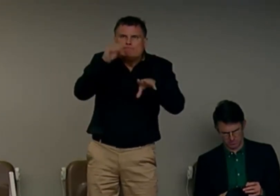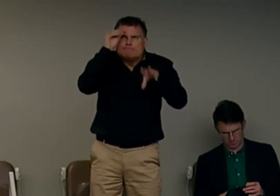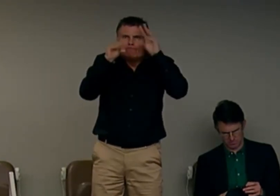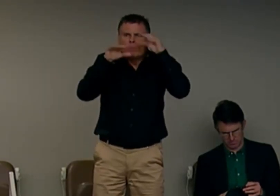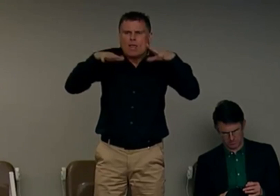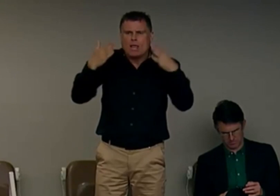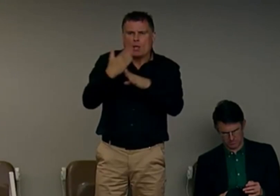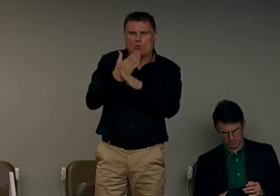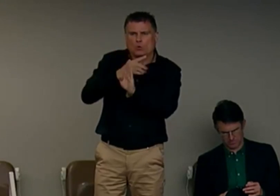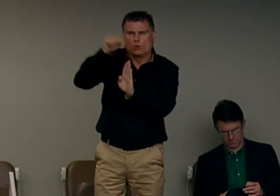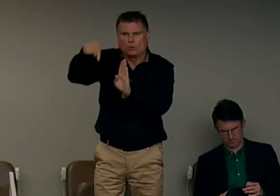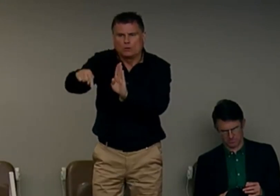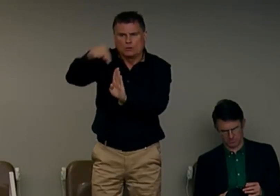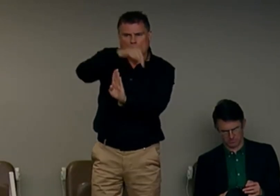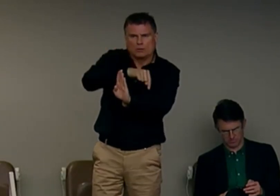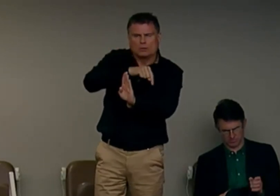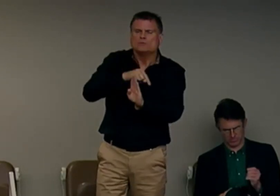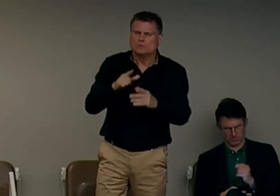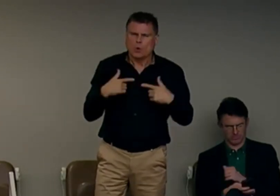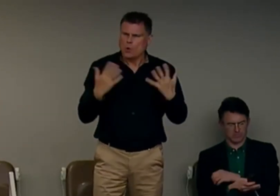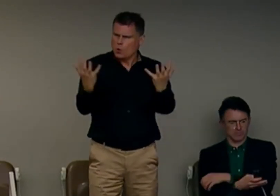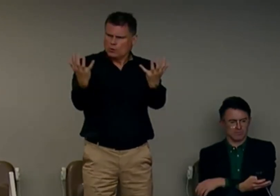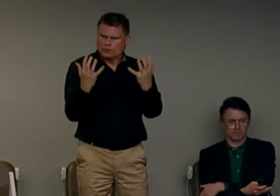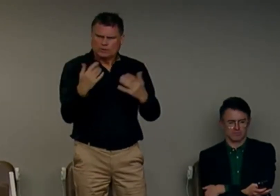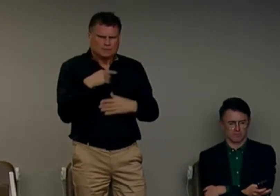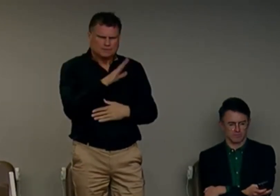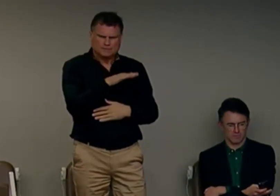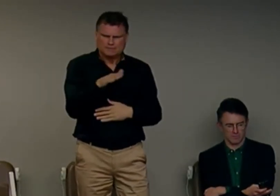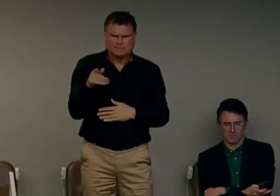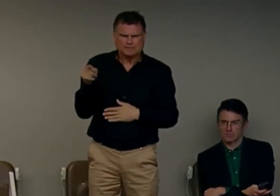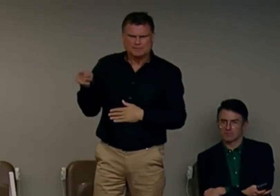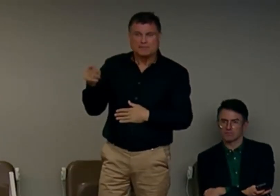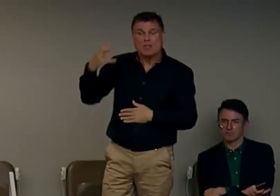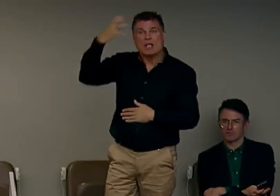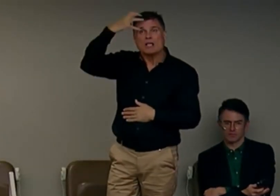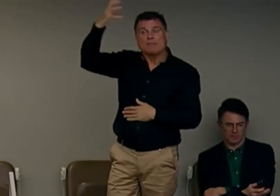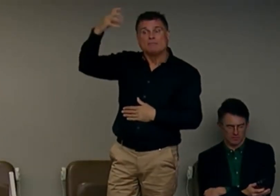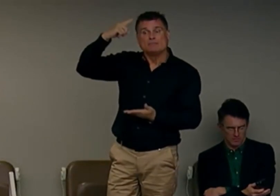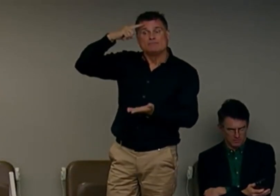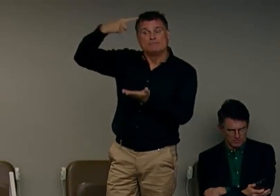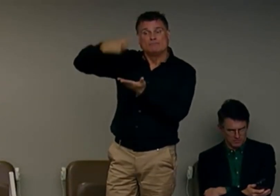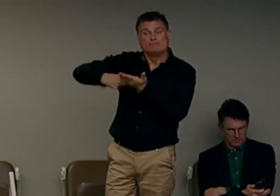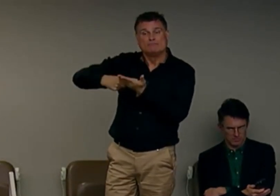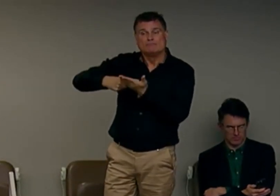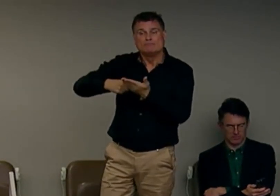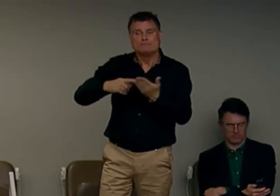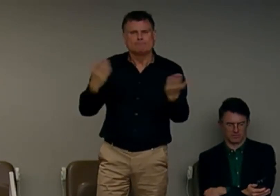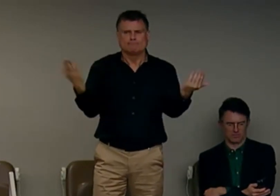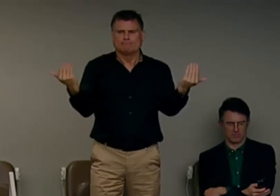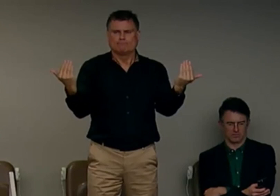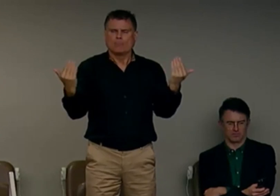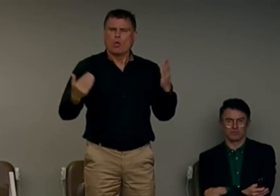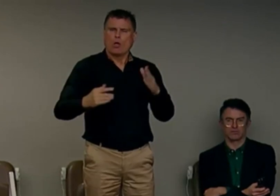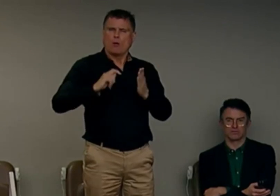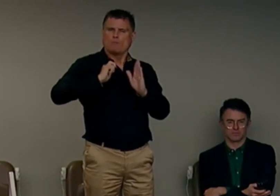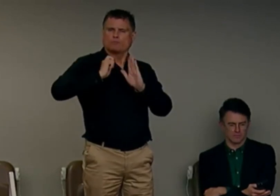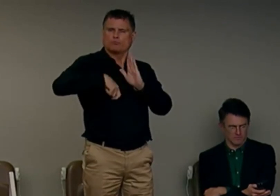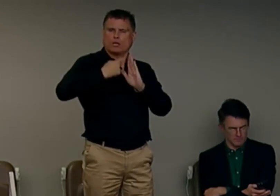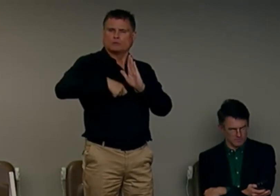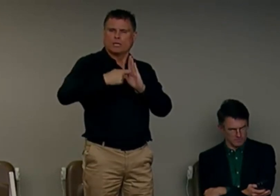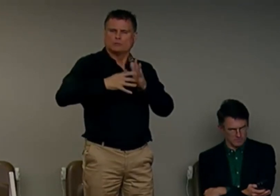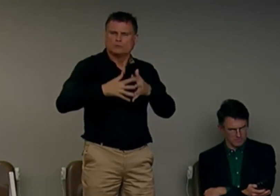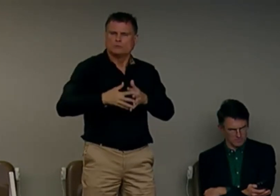gouvernement a choisi de lancer un appel à projets pour identifier les établissements qui pourront servir de